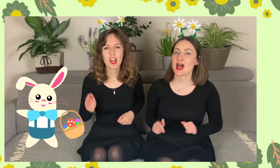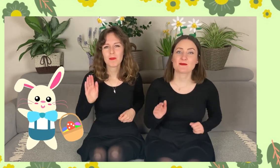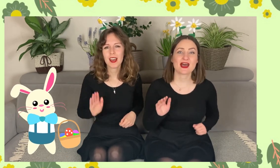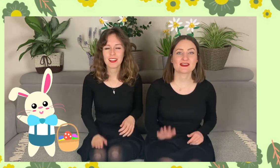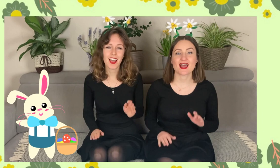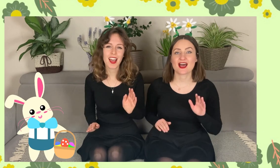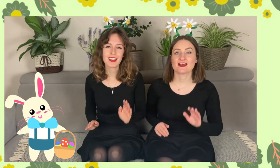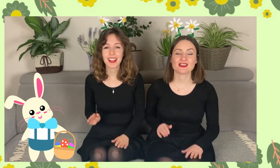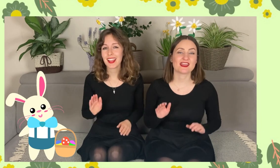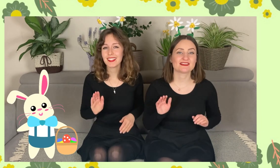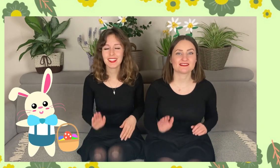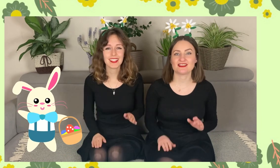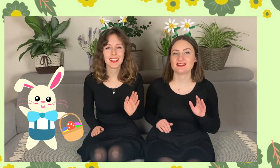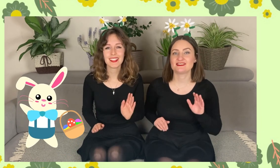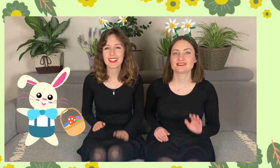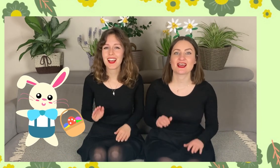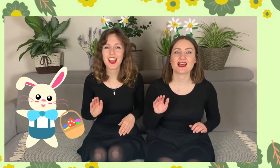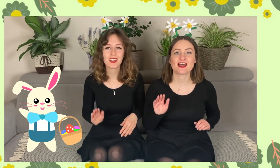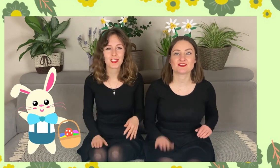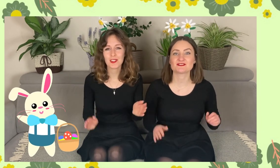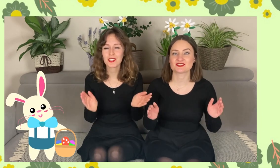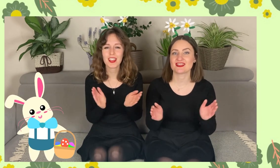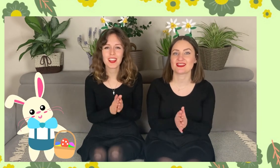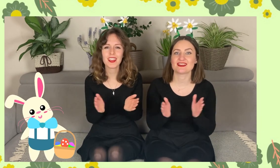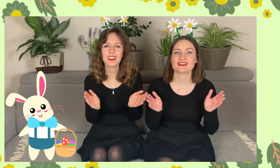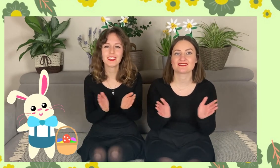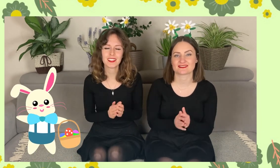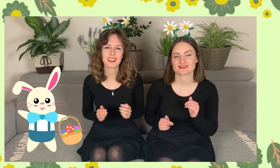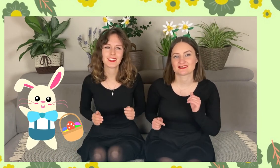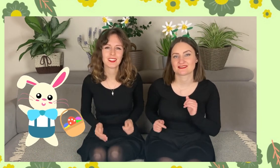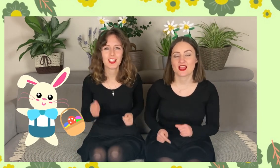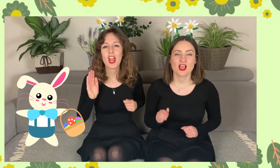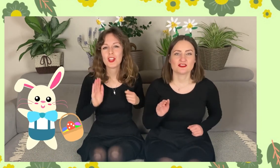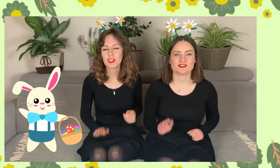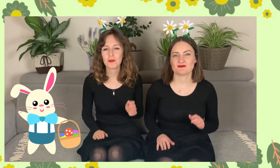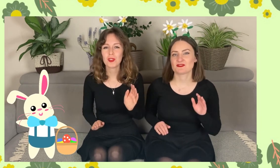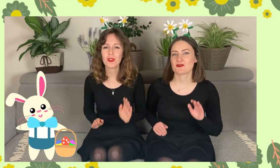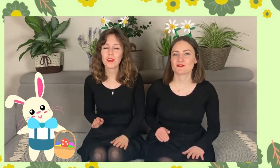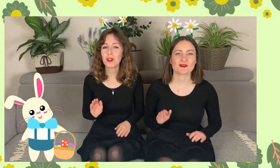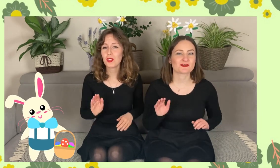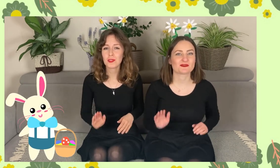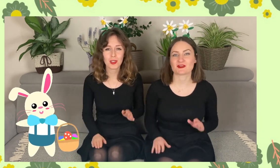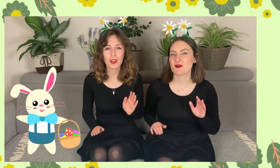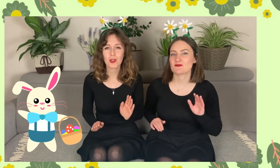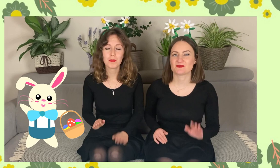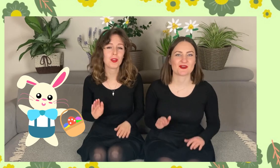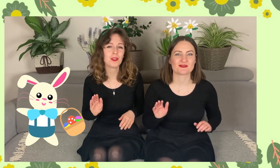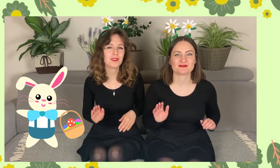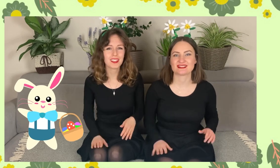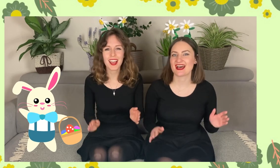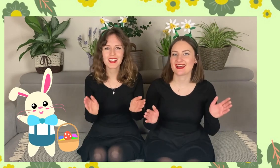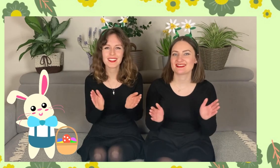baranek i zajączek, Środną wodą chłopią nas.